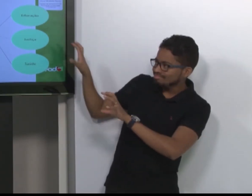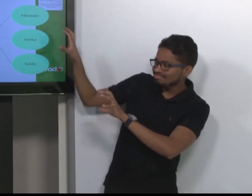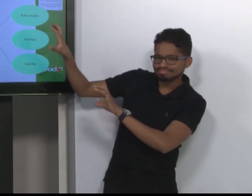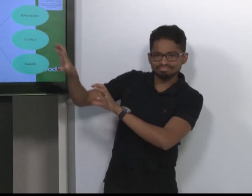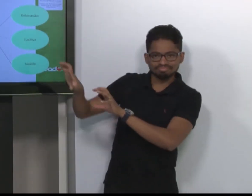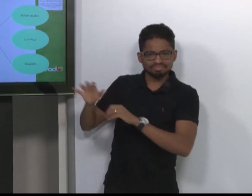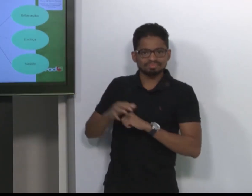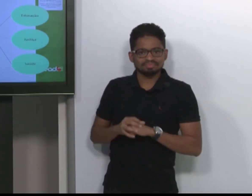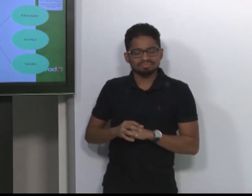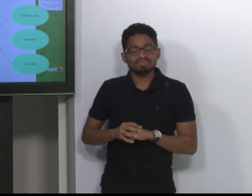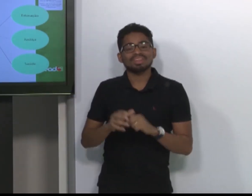Então,